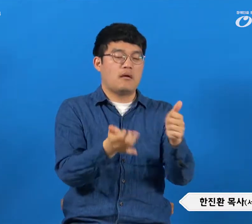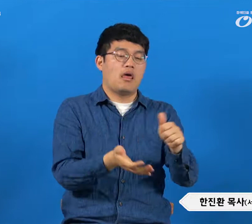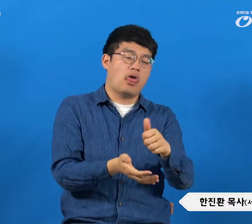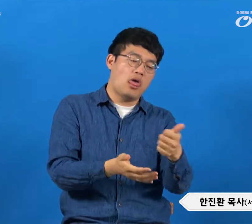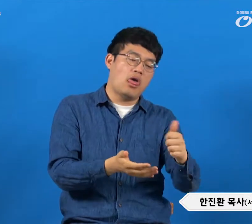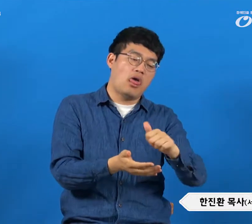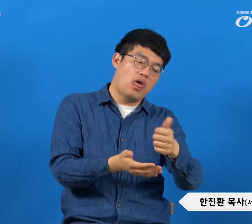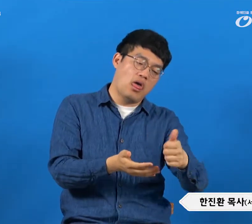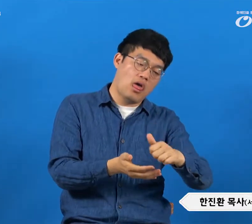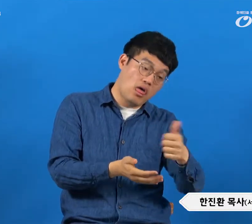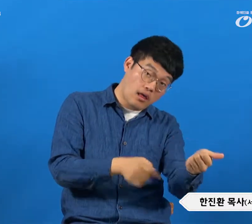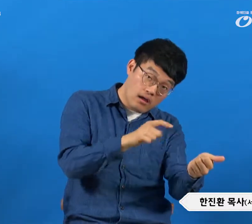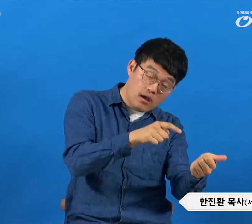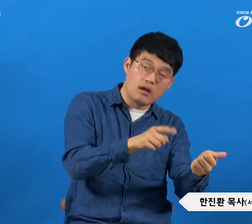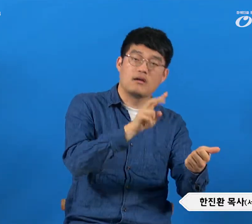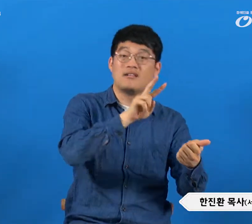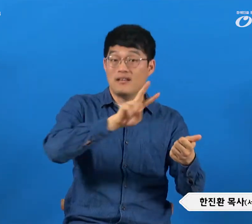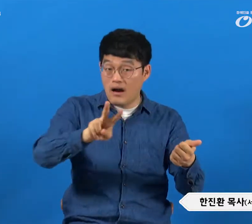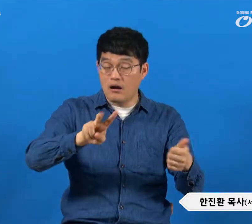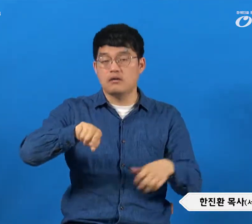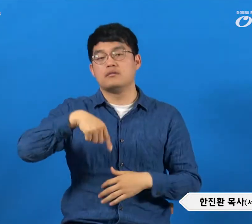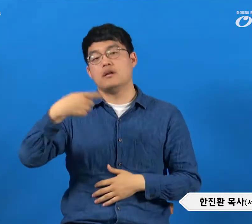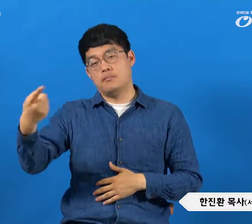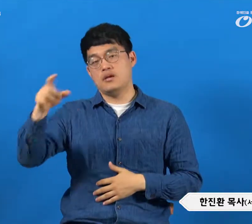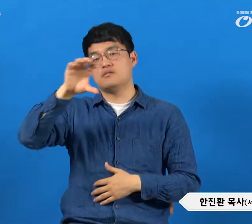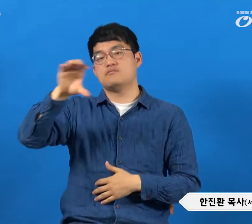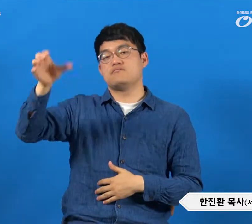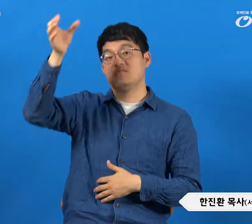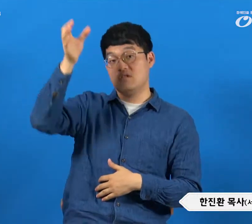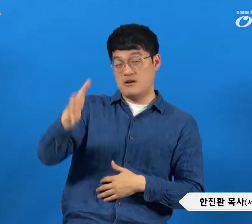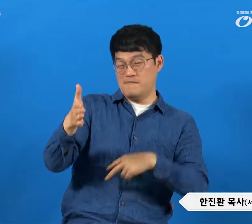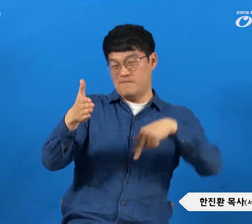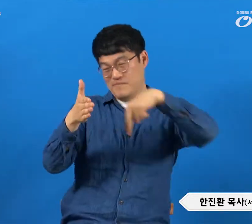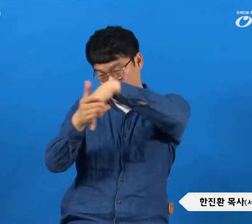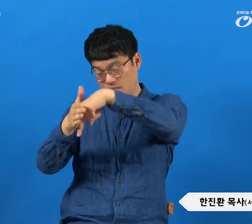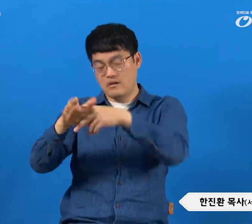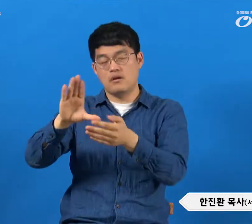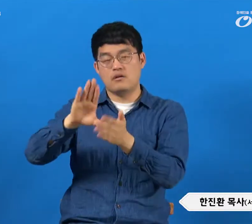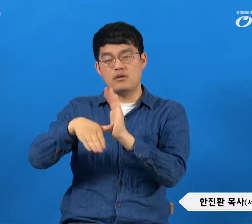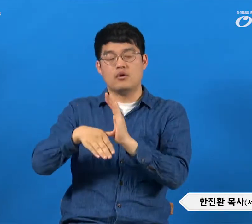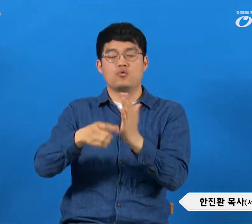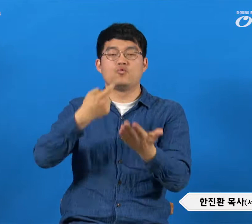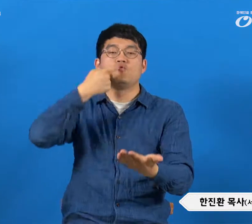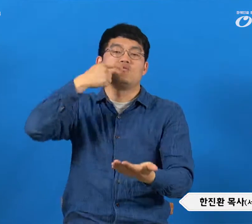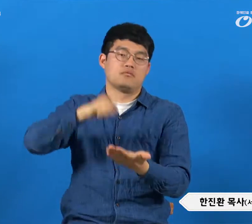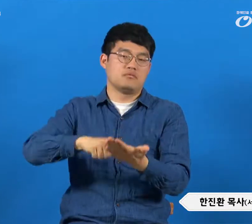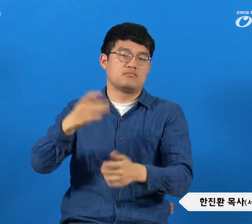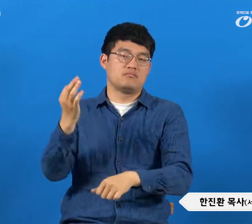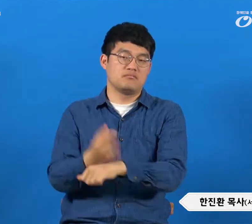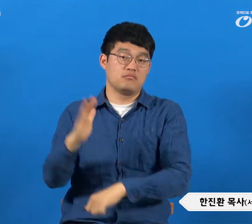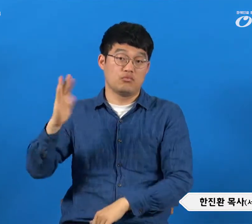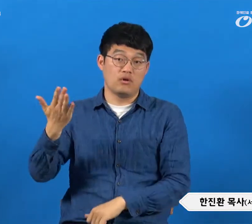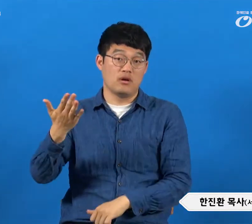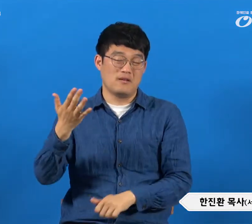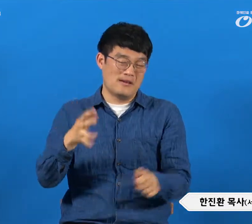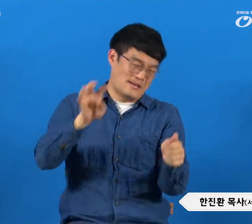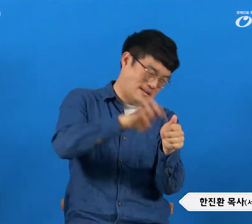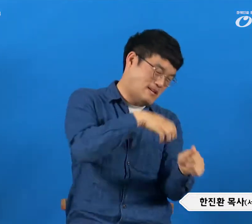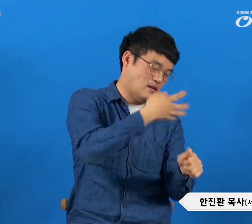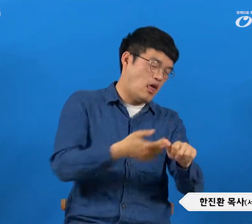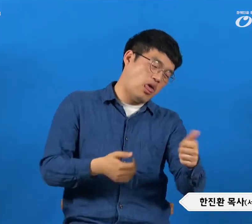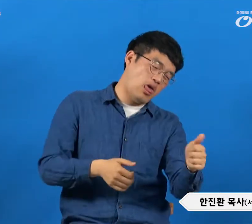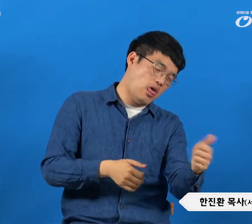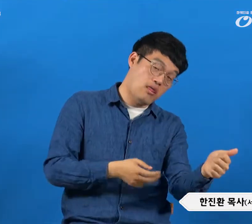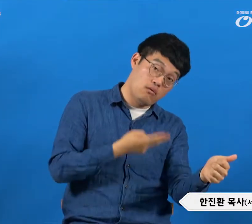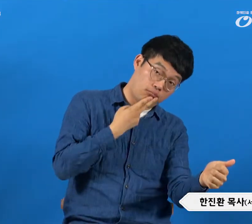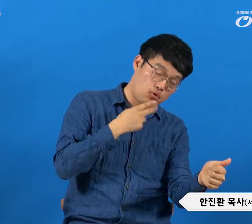반쯤 죽여놔야 그 다음에 사형 집행을 그래도 스무스하게 할 수가 있는 것입니다. 만약에 그렇게